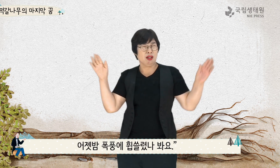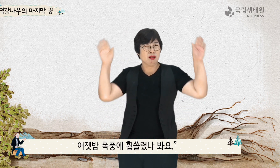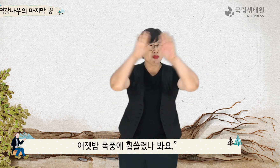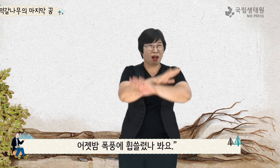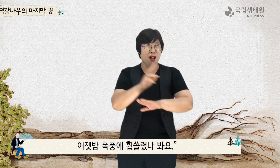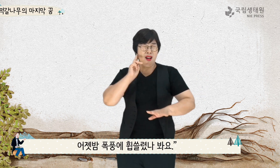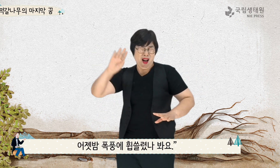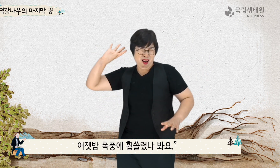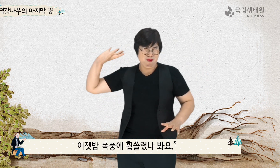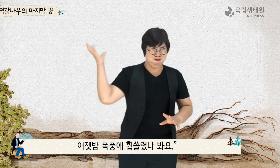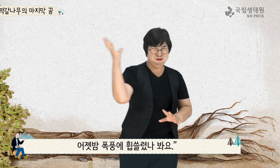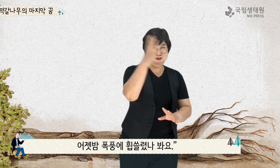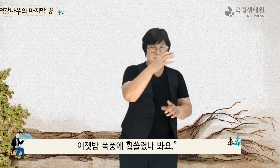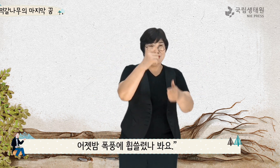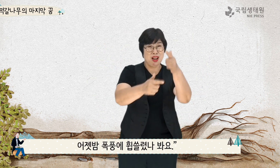어젯밤 폭풍에 휩쓸렸나 봐요.